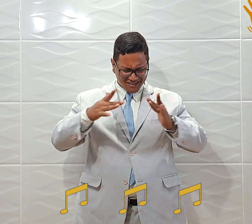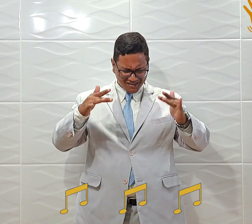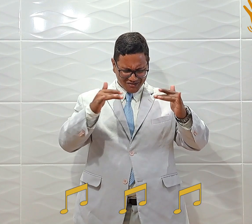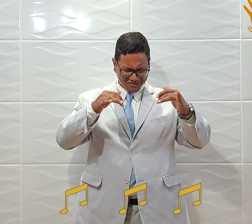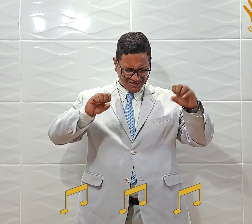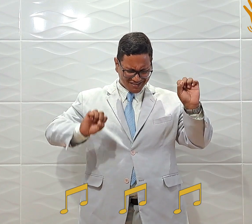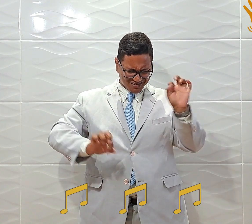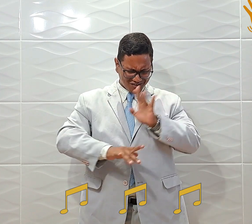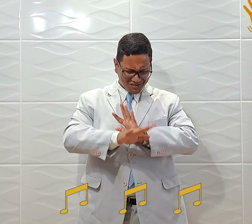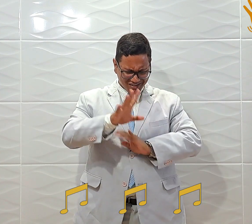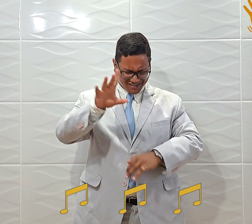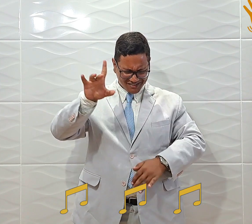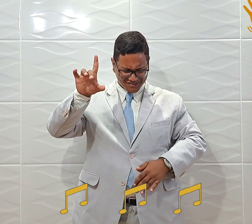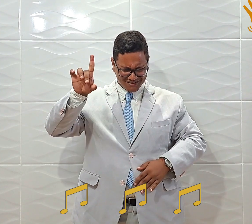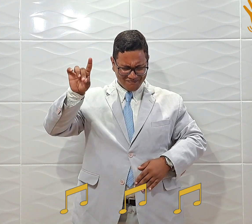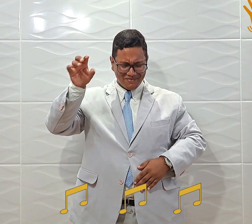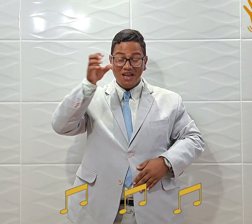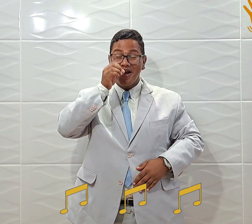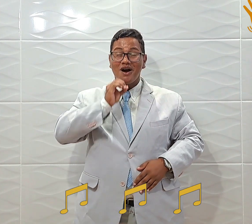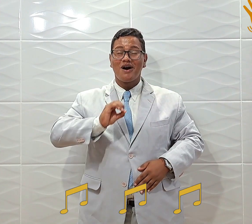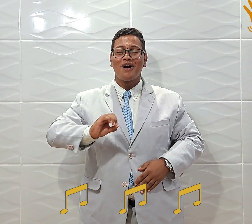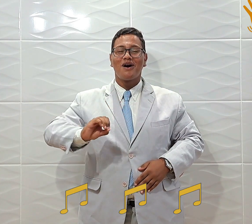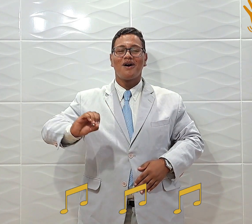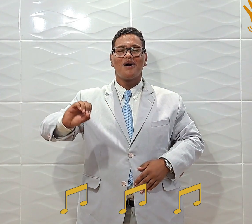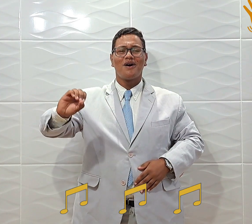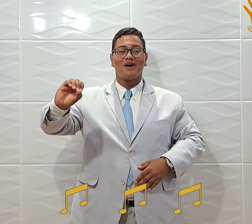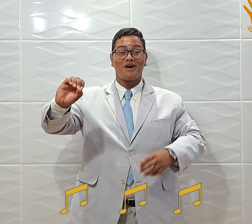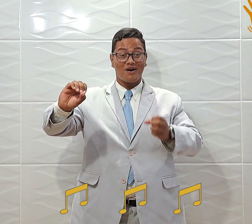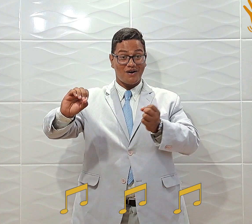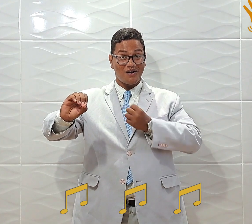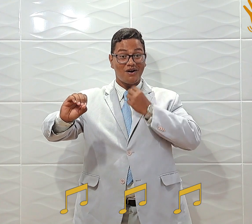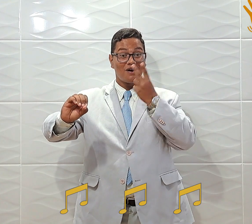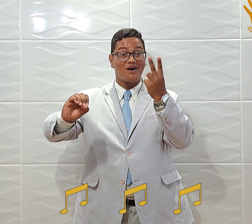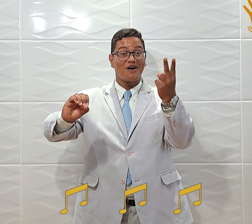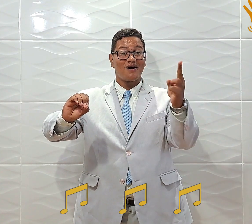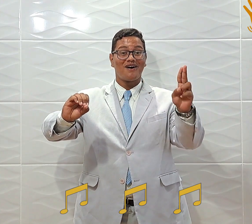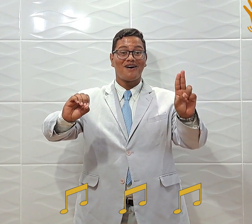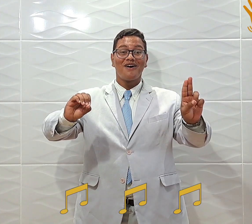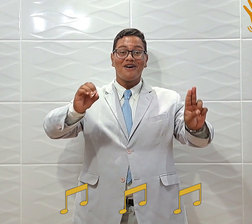Caminando Filhame La Amém Are